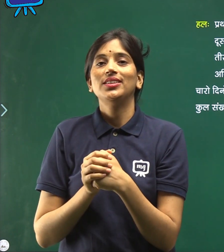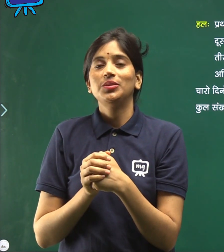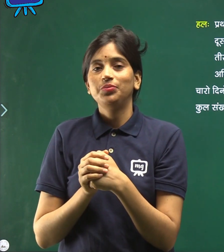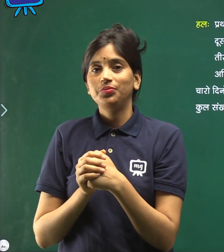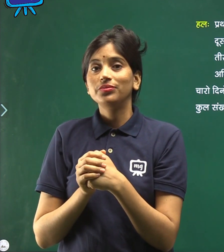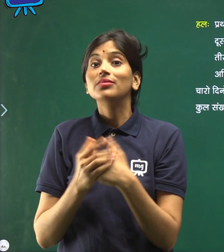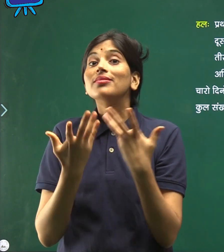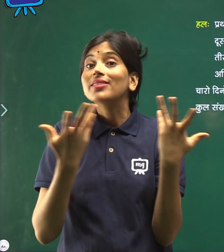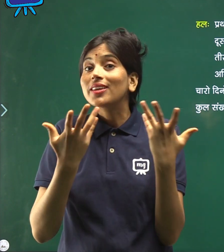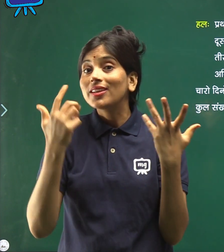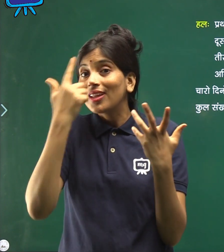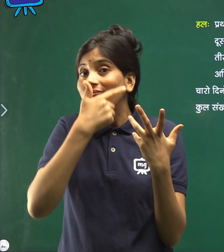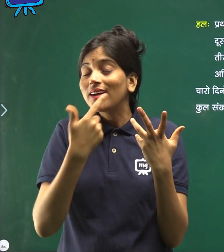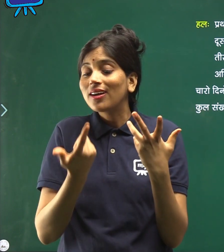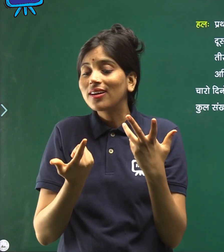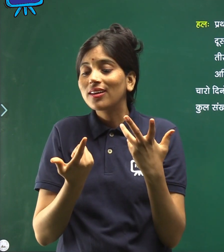तो कितना आएगा?